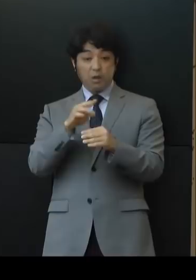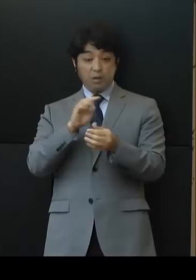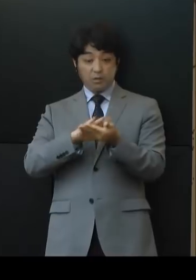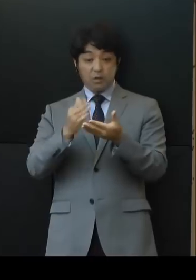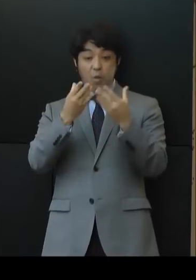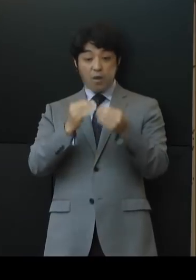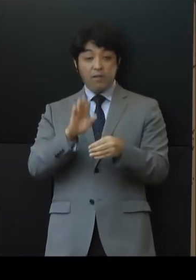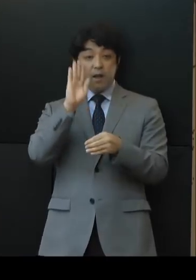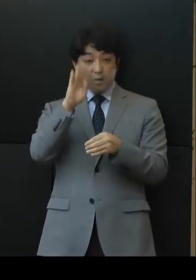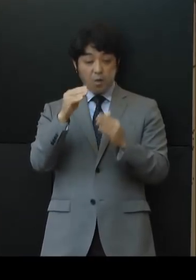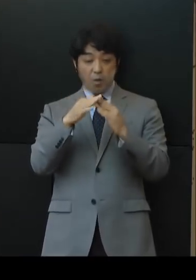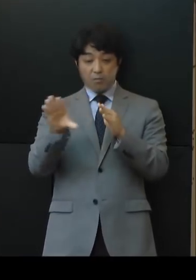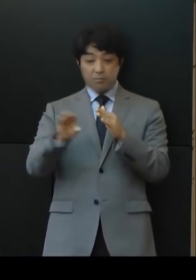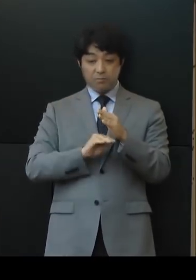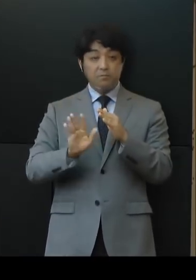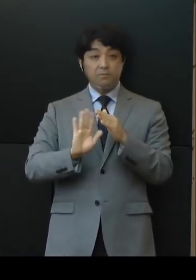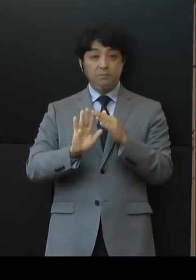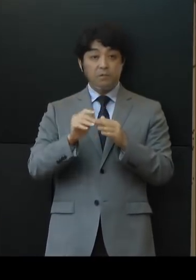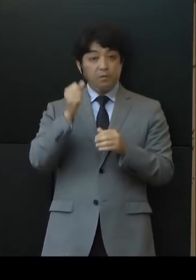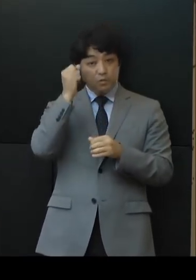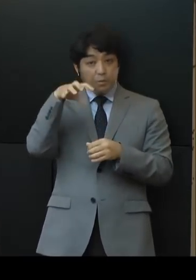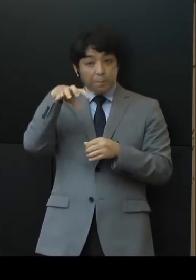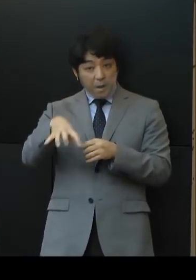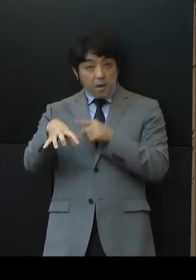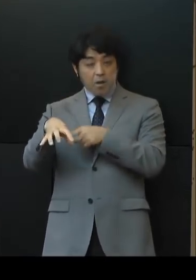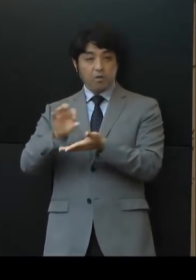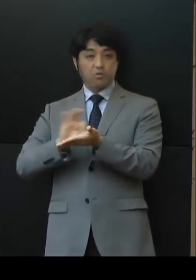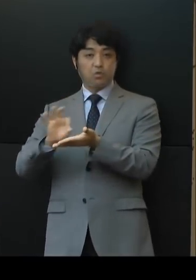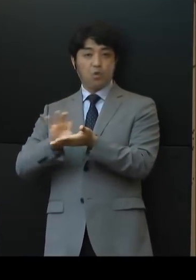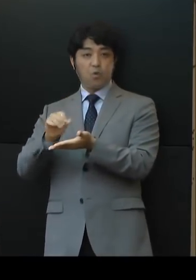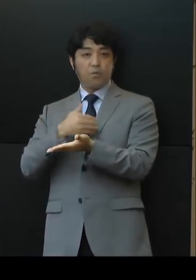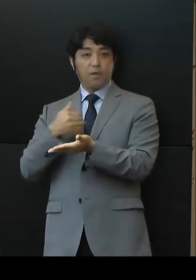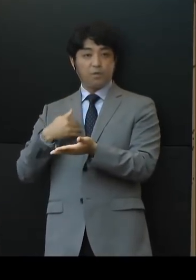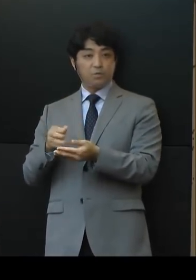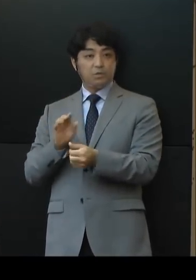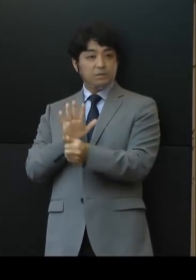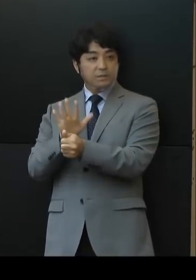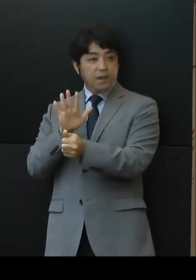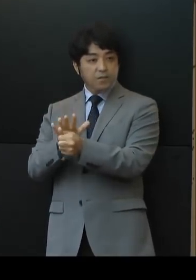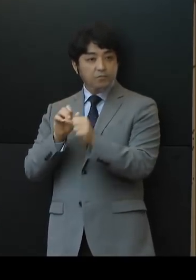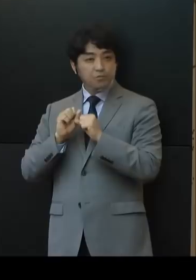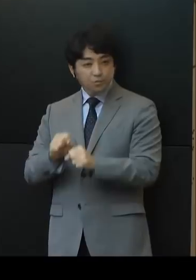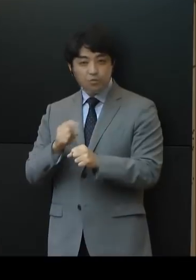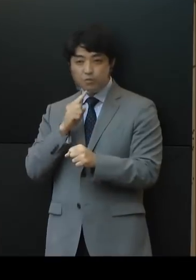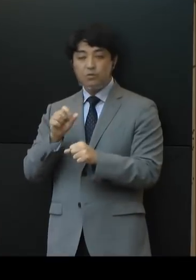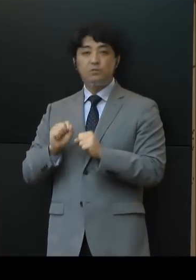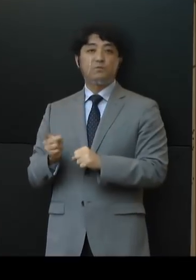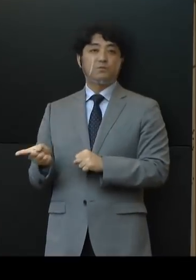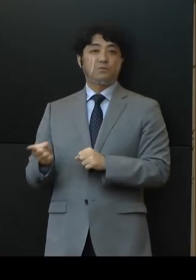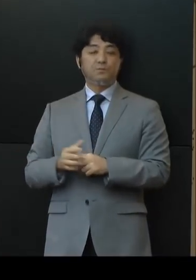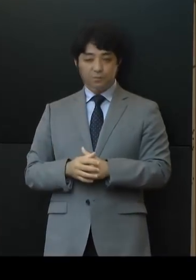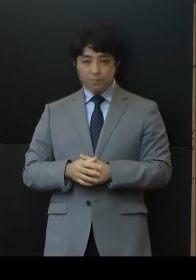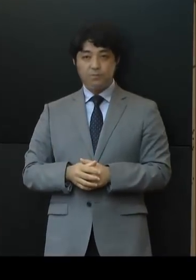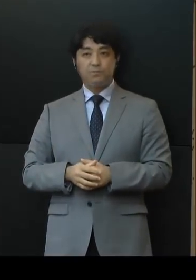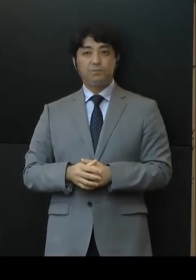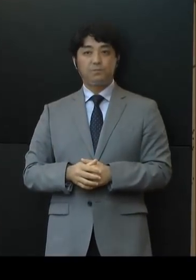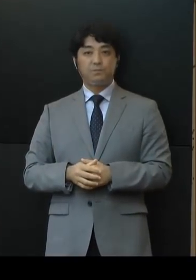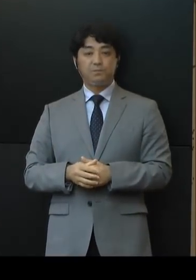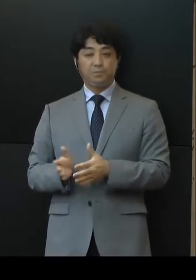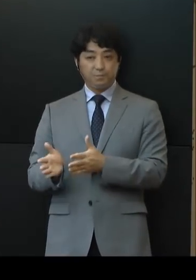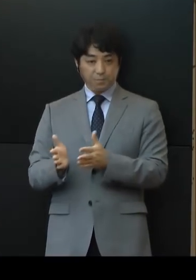施設を利用できるような支援をできるような必要な支援を行ってまいります。それ